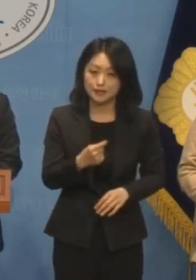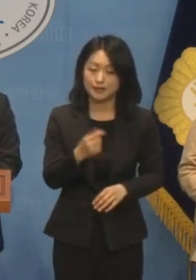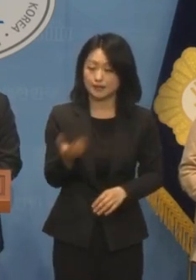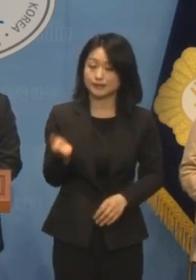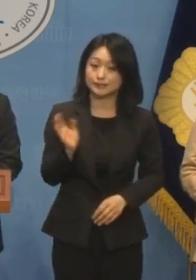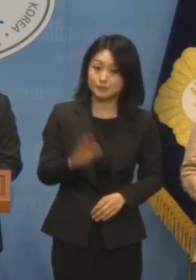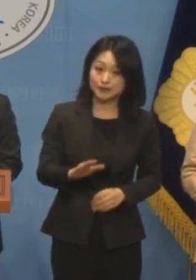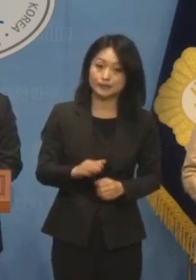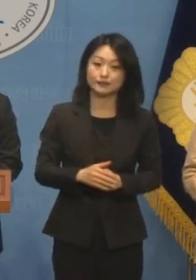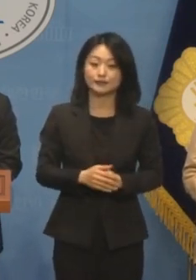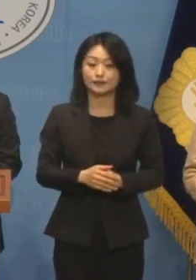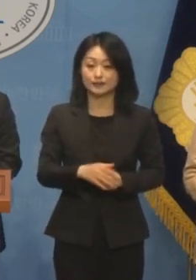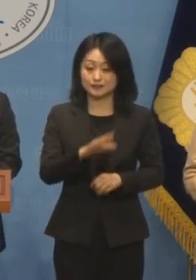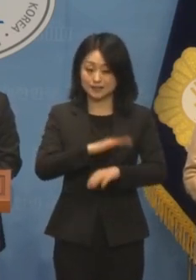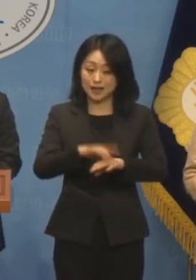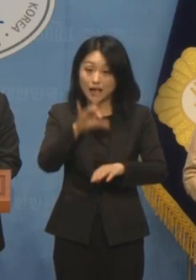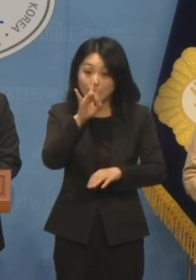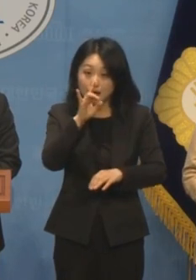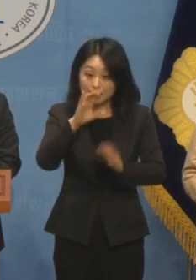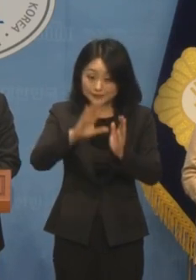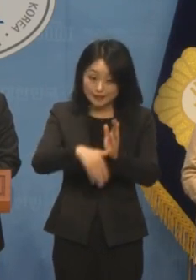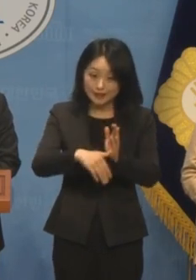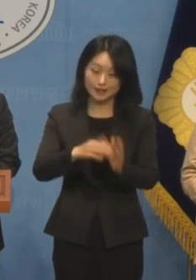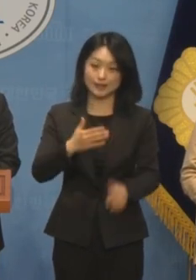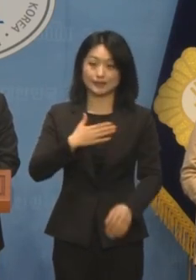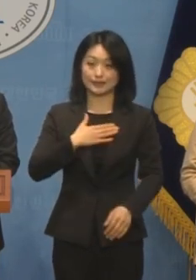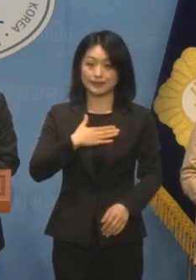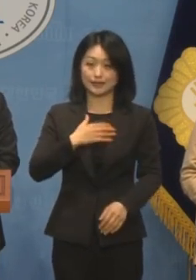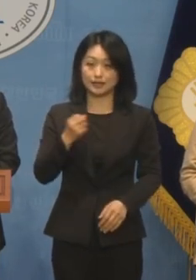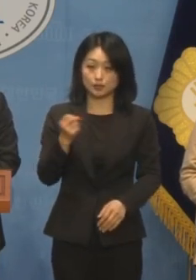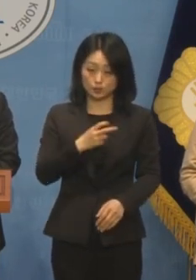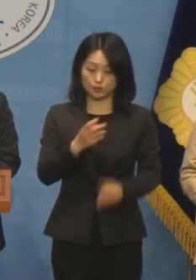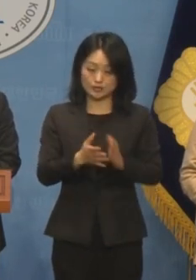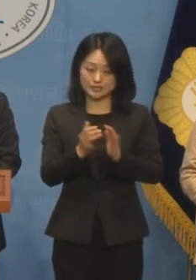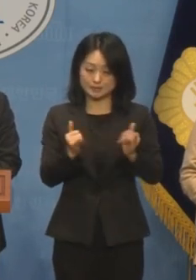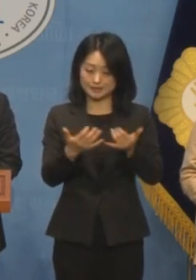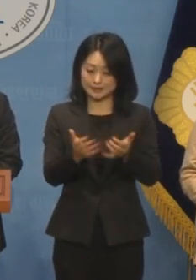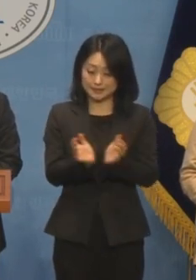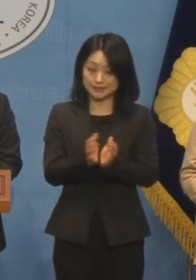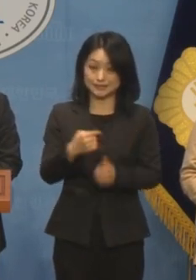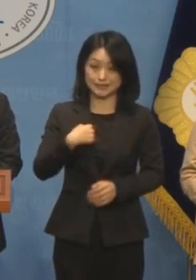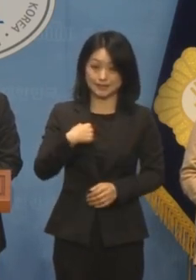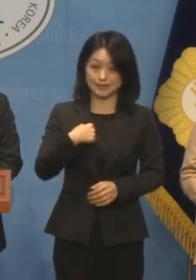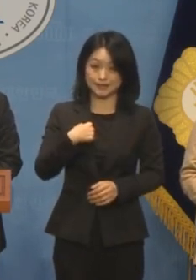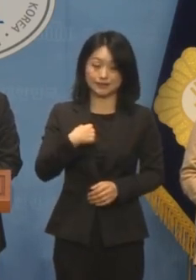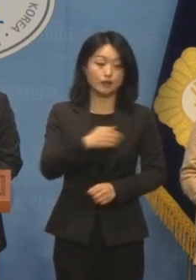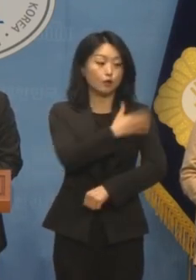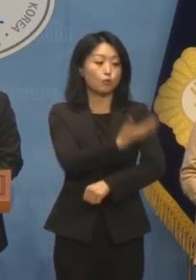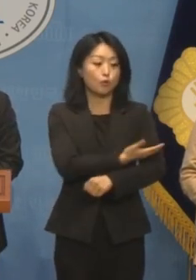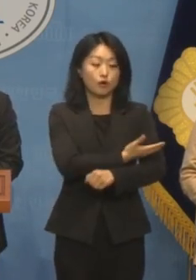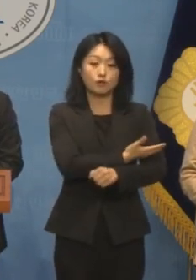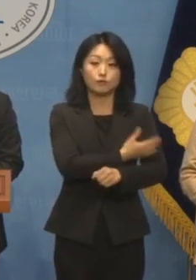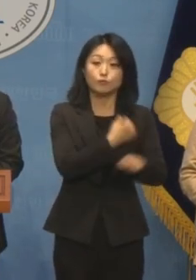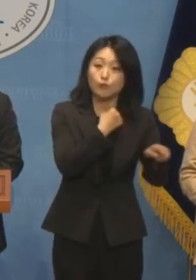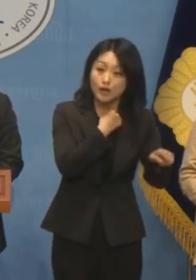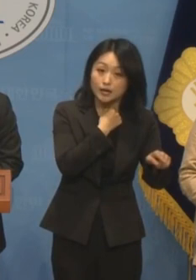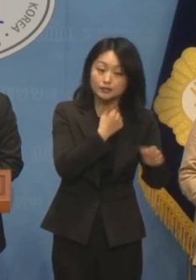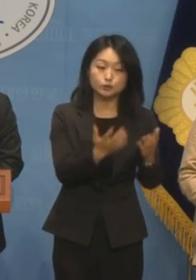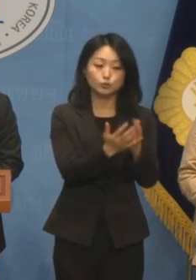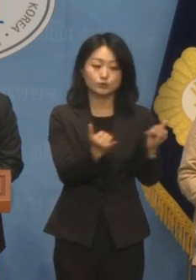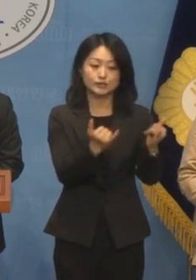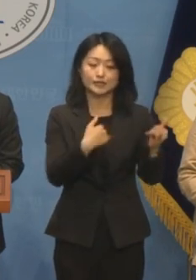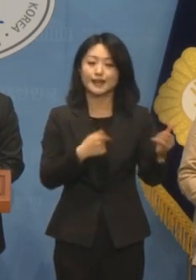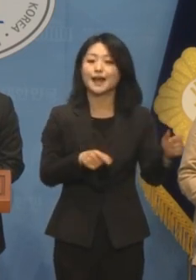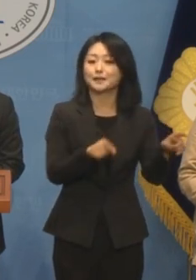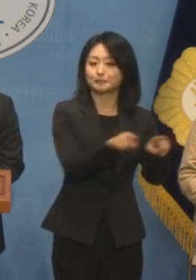하지만 그렇게 되지 못한다면 저를 비롯한 많은 시민들은 자신들의 정당한 권리를 주장하는 노동자들의 곁에